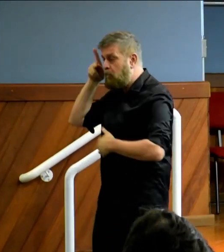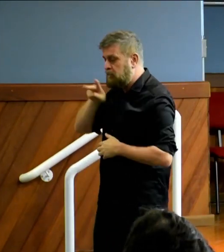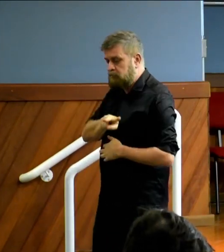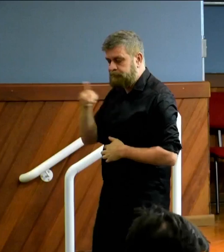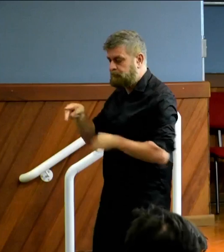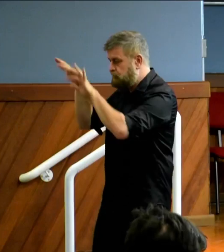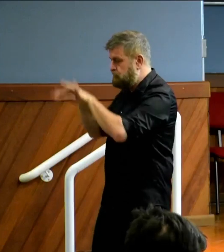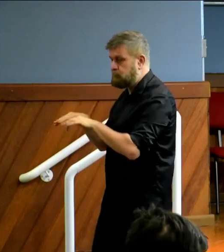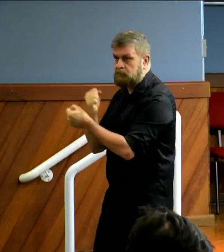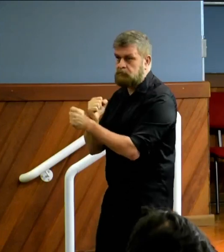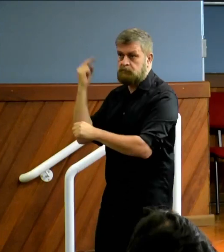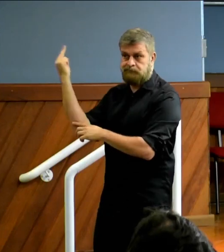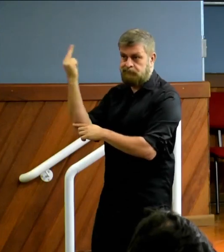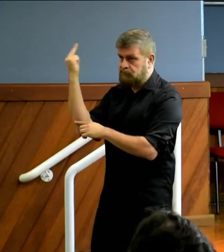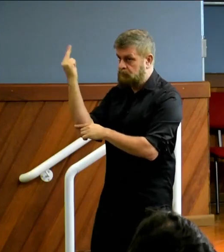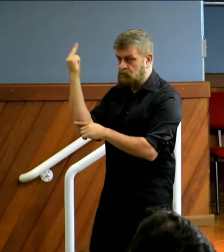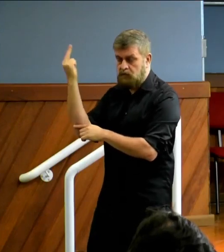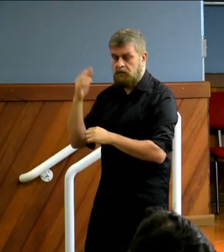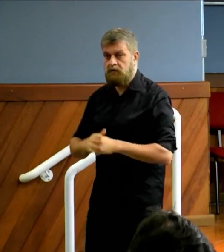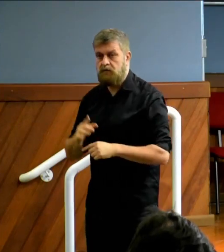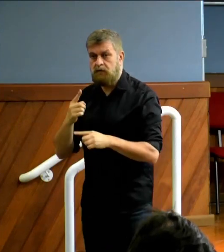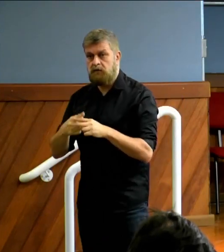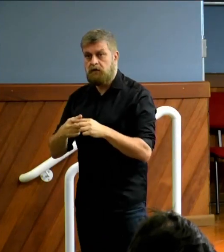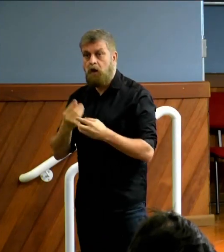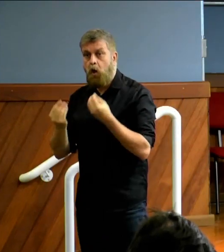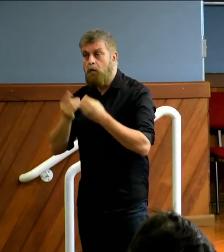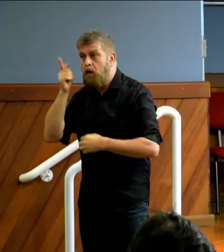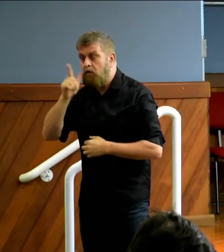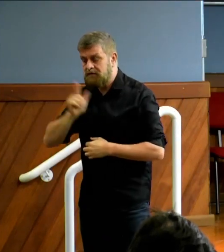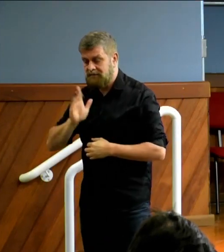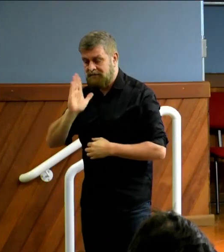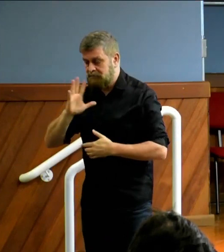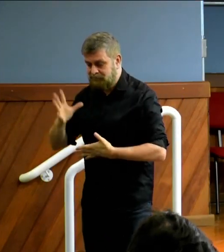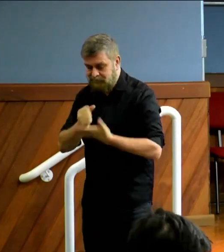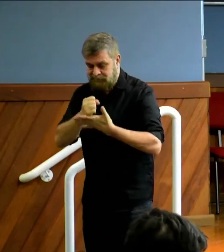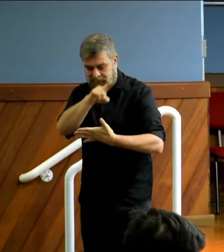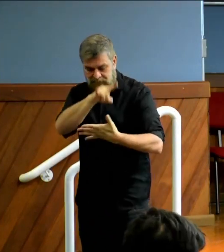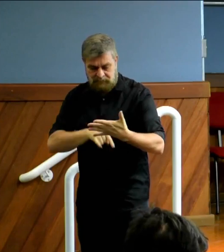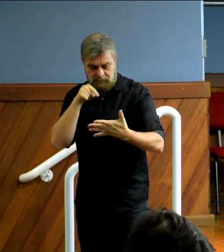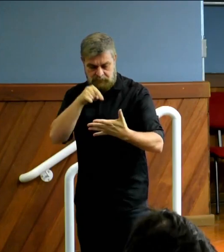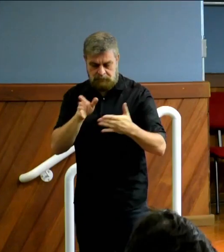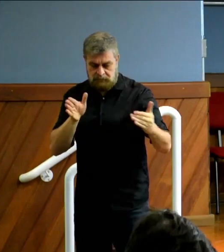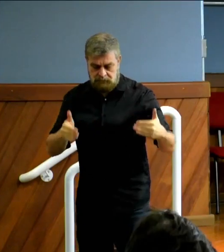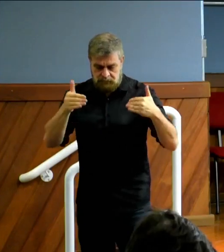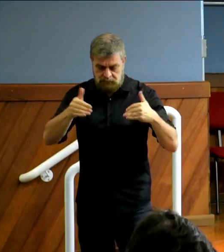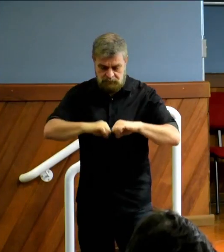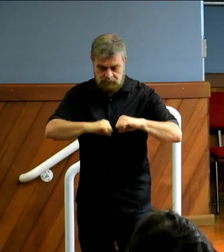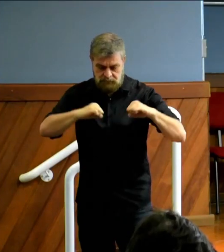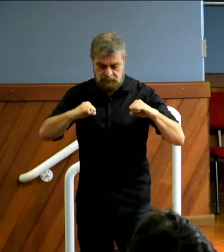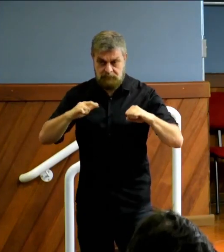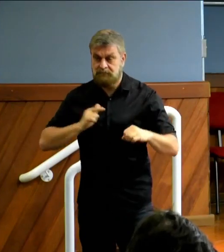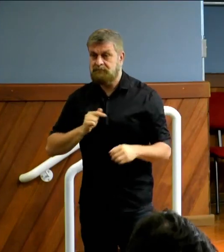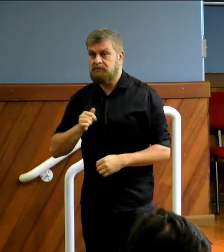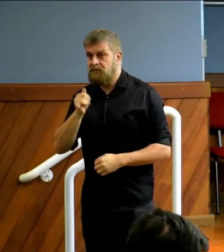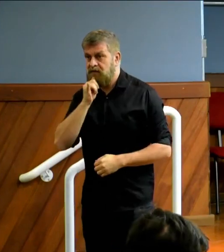tem como. Até porque, gente, como eu consigo? Já é difícil recuperar um documento dentro de uma caixa, e falo caixinhas